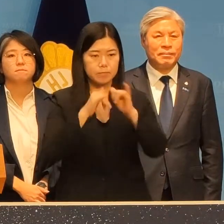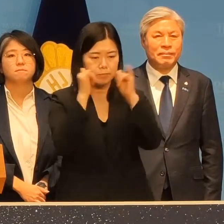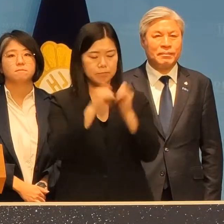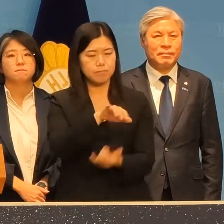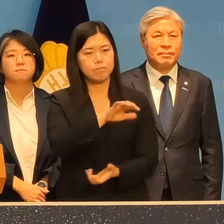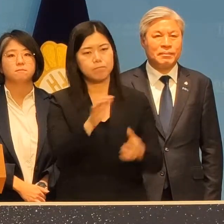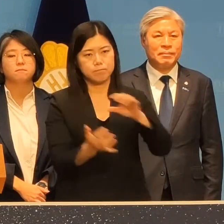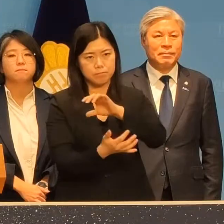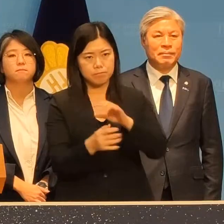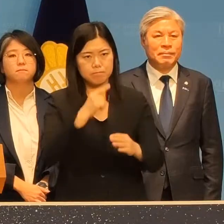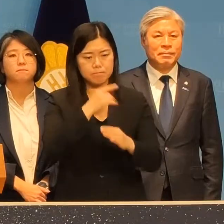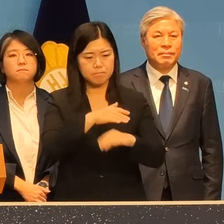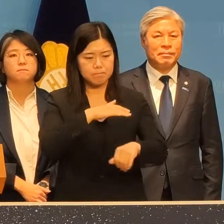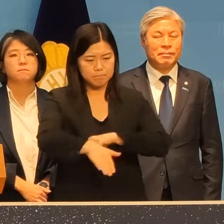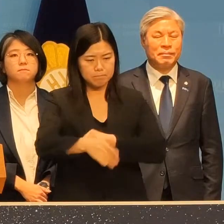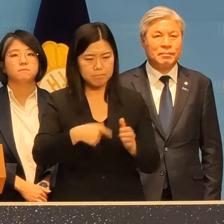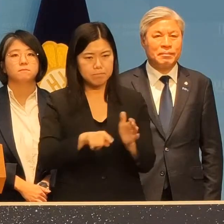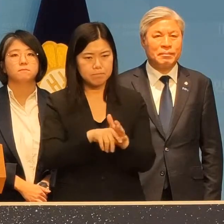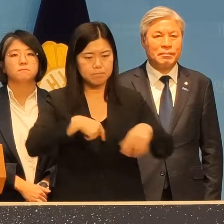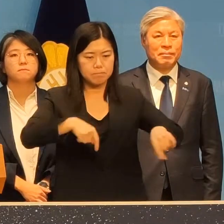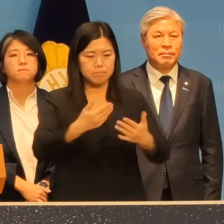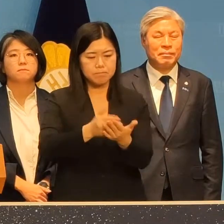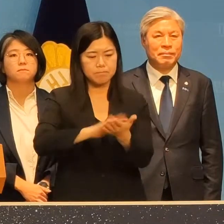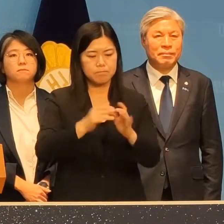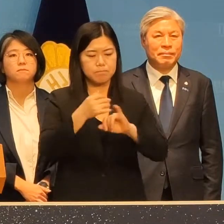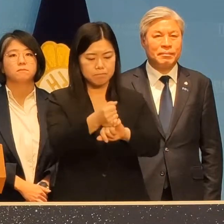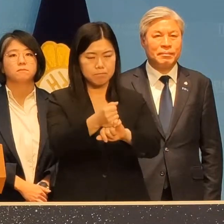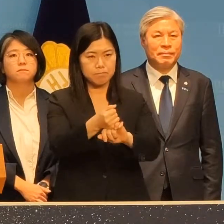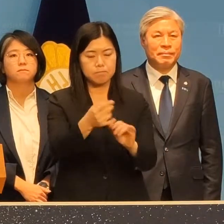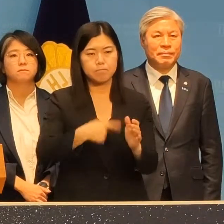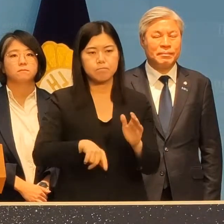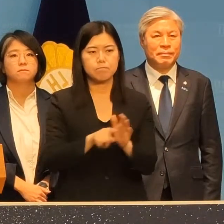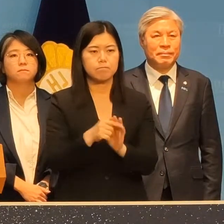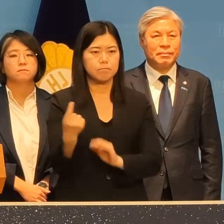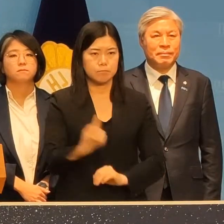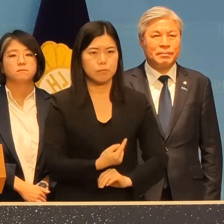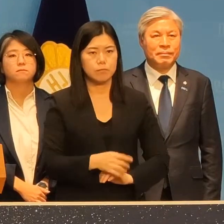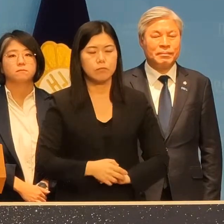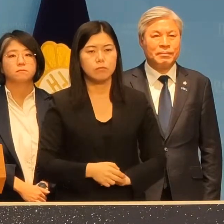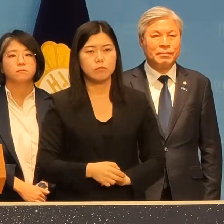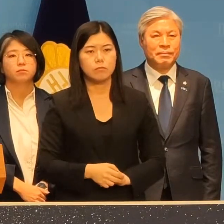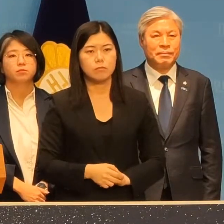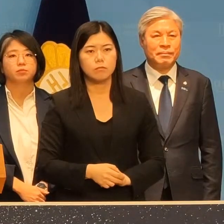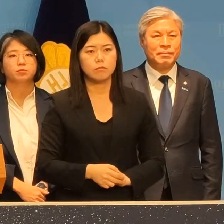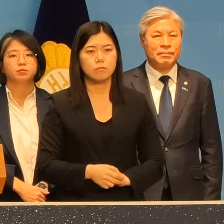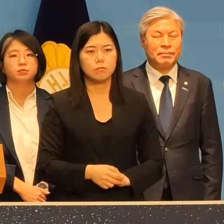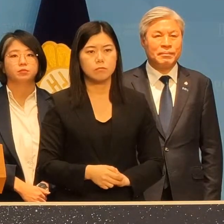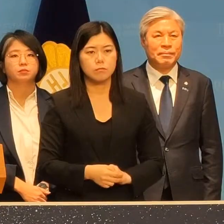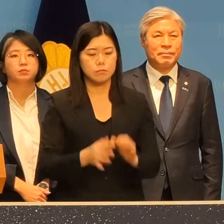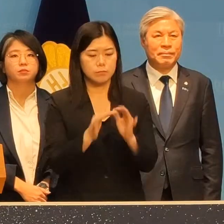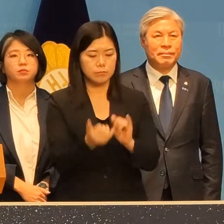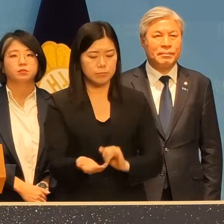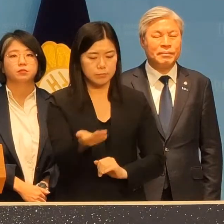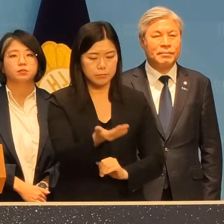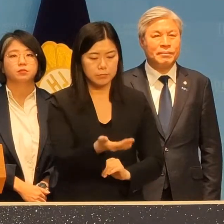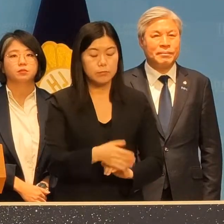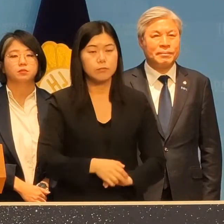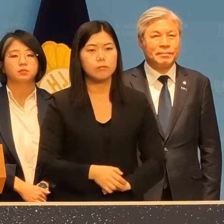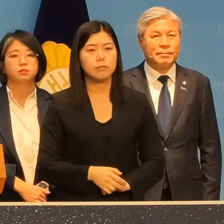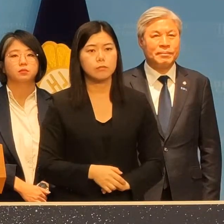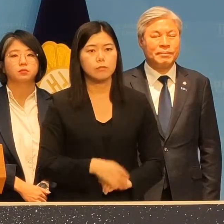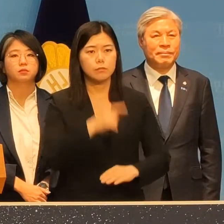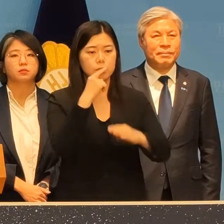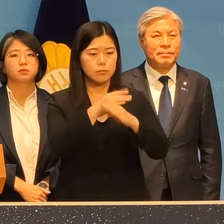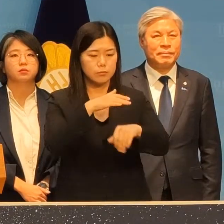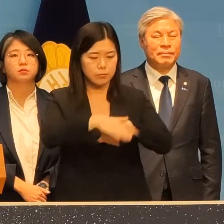향한 정치개혁의 약속을 지키기 위해 한자리에 섰습니다. 국민 여러분,